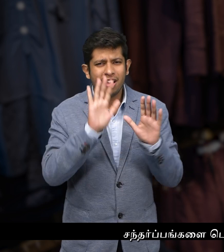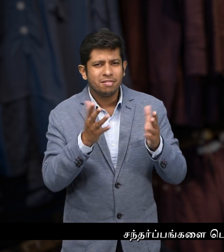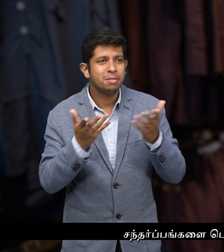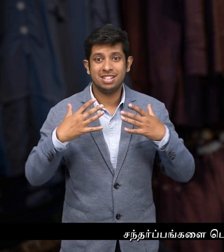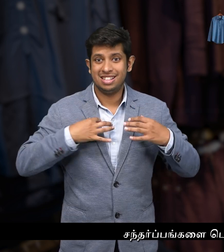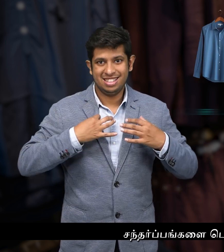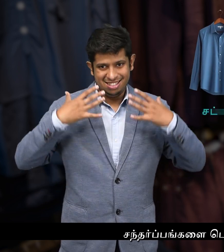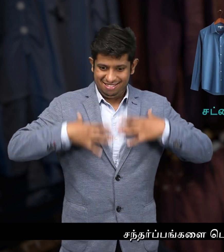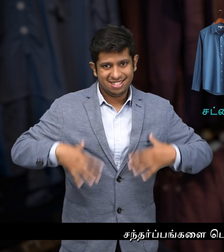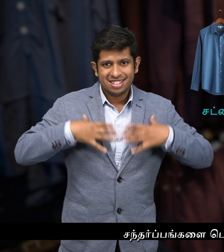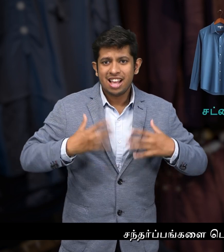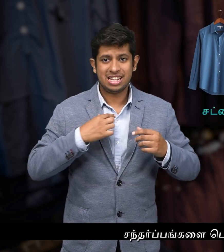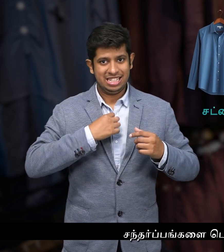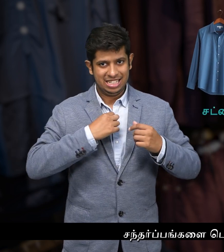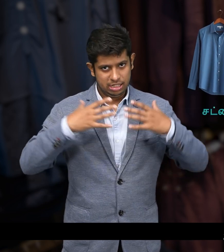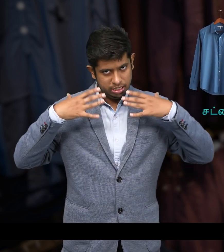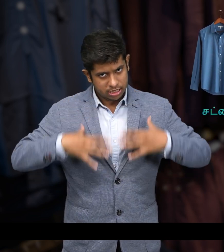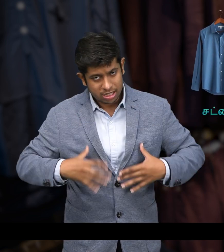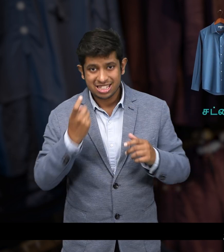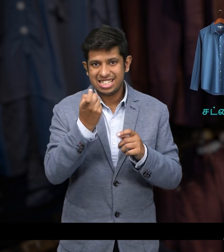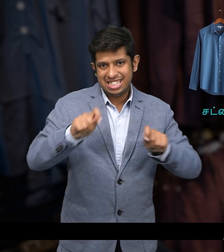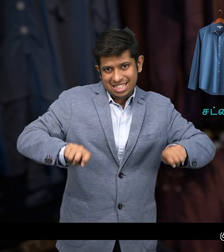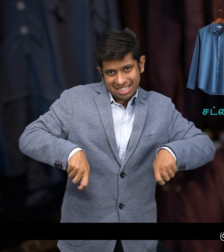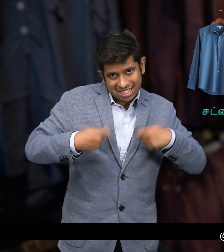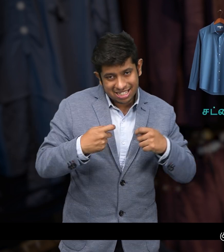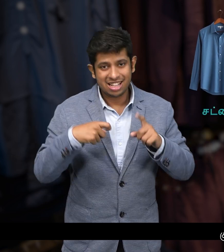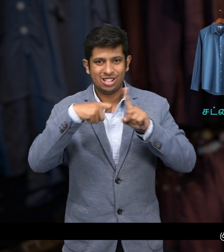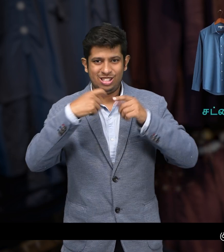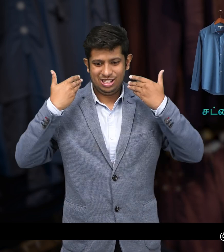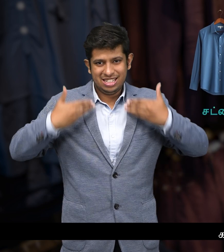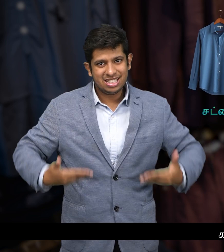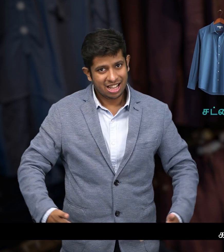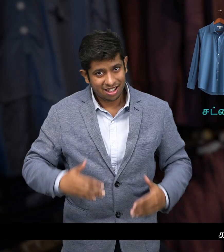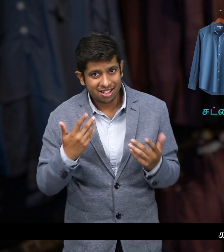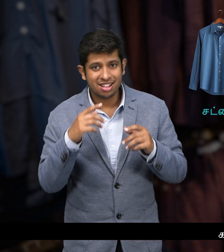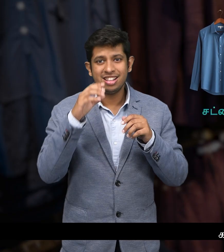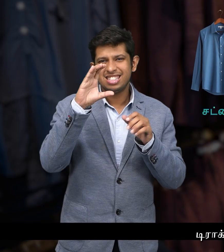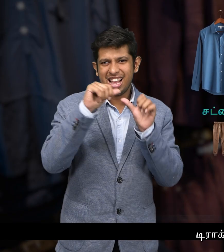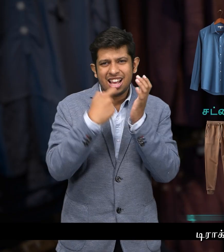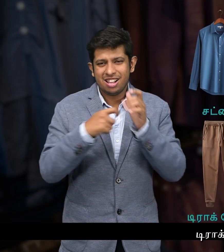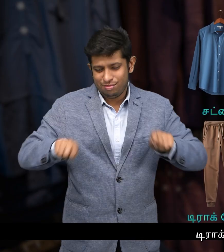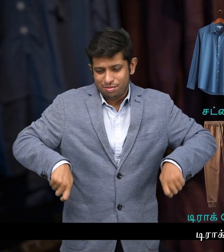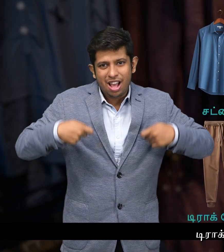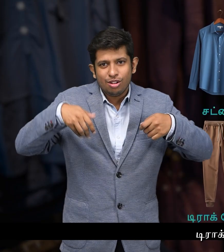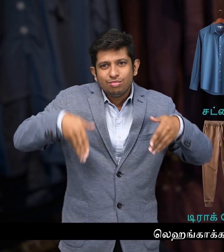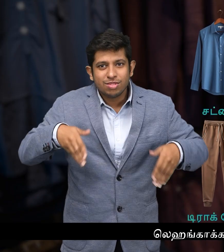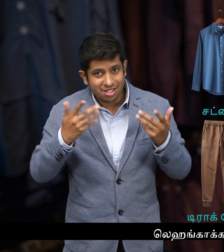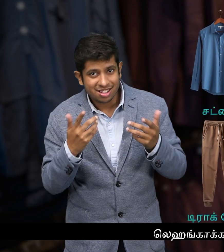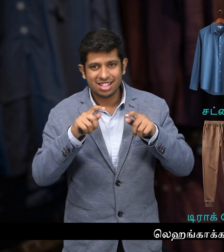சந்தர்ப்பங்களை பொறுத்து நீங்கள் சட்டைகள், ஜீன்ஸ், குர்த்திகள், கார்கோ, ட்ராக்